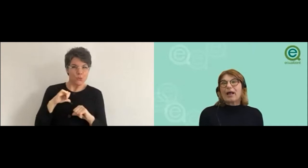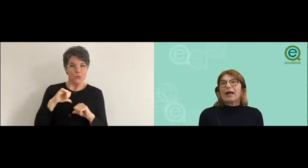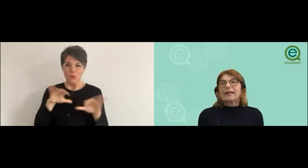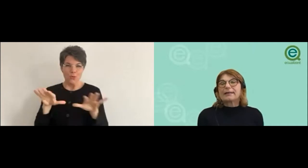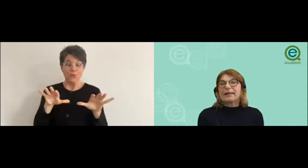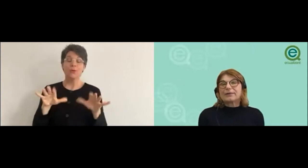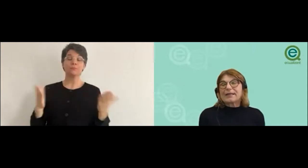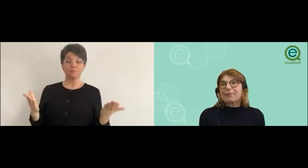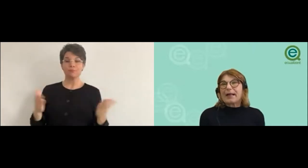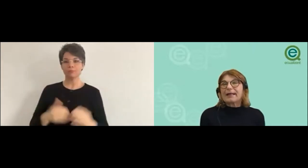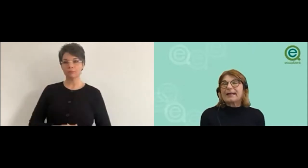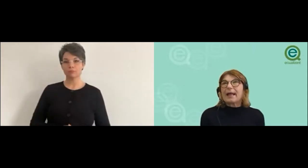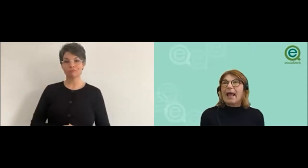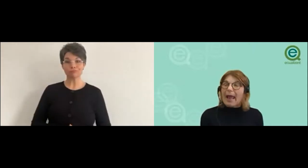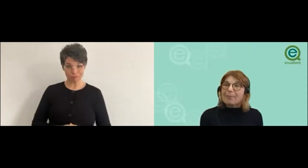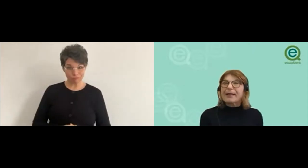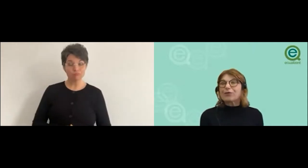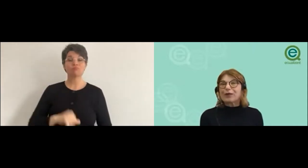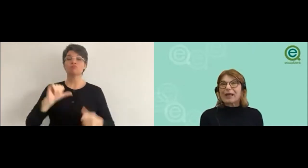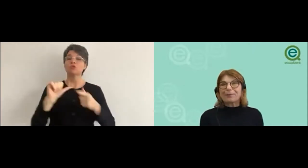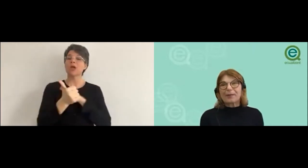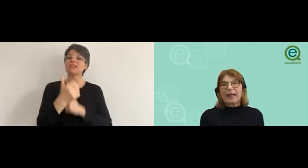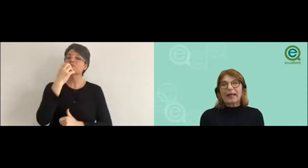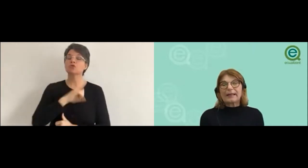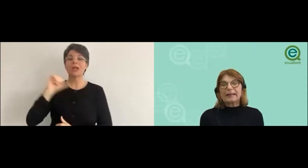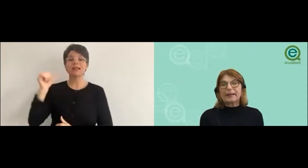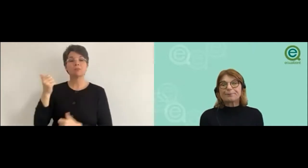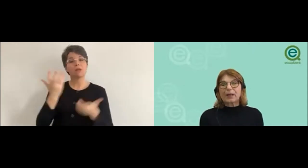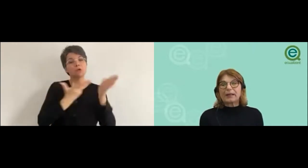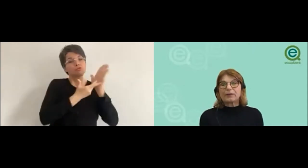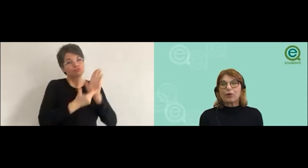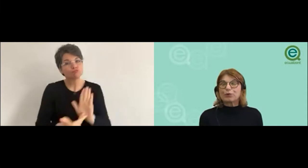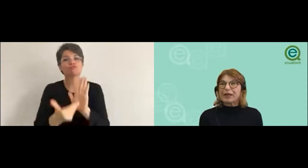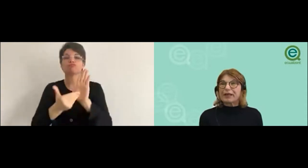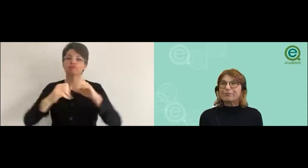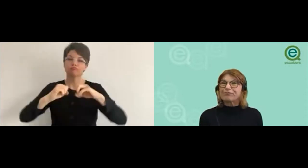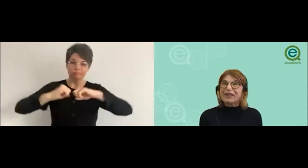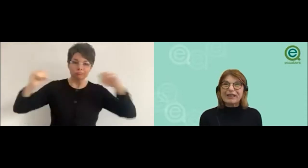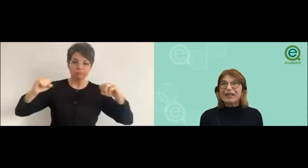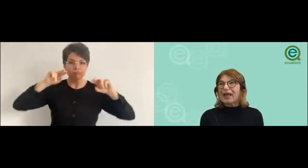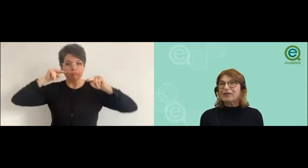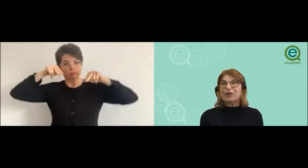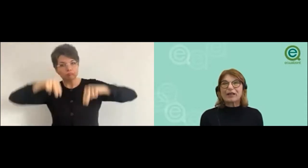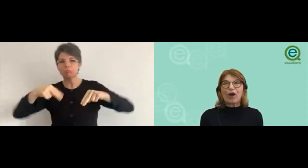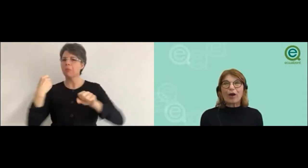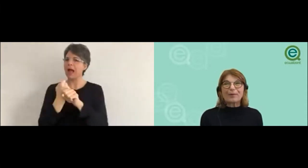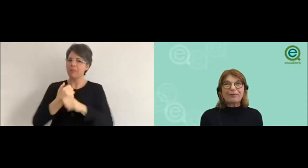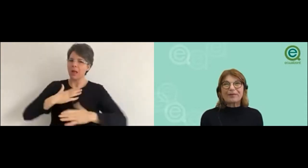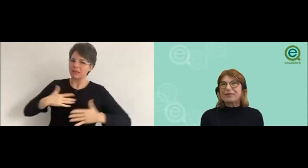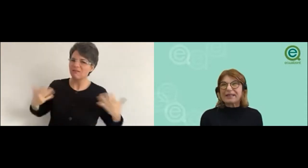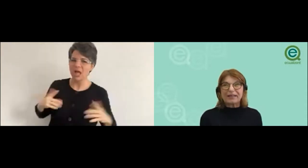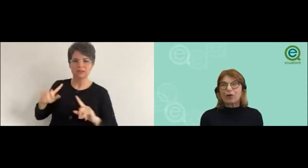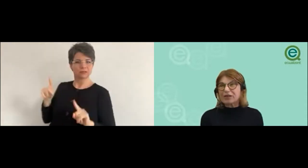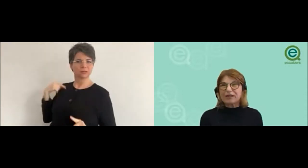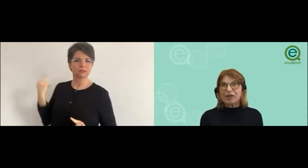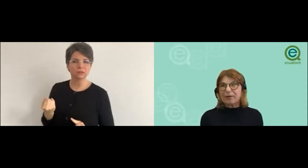gern zuerst einmal einen Einblick zu geben in unsere Tätigkeiten, auch ein bisschen, wie